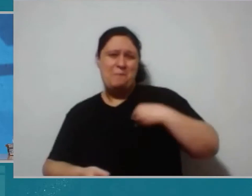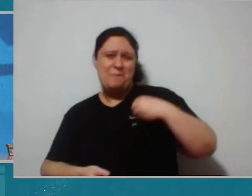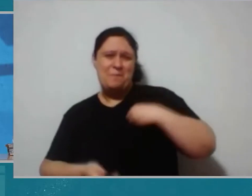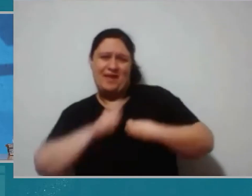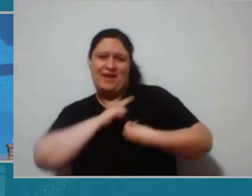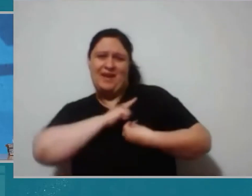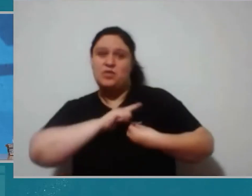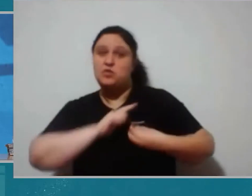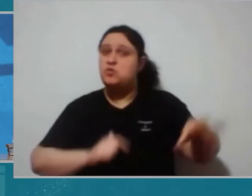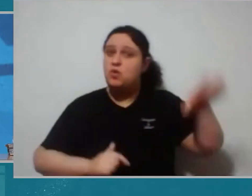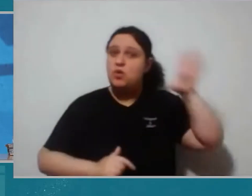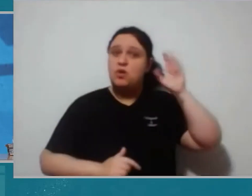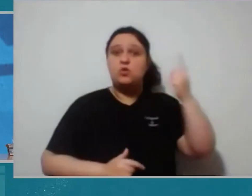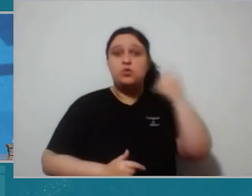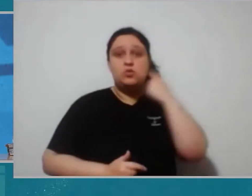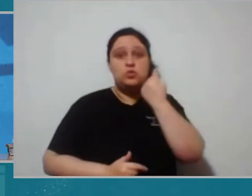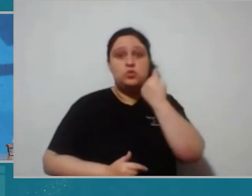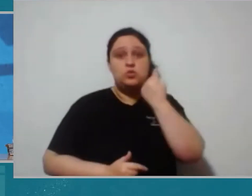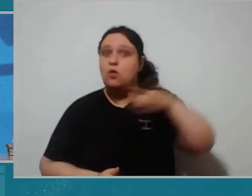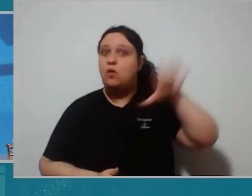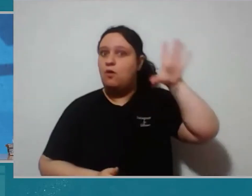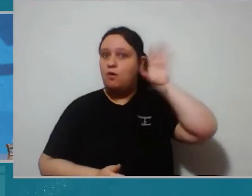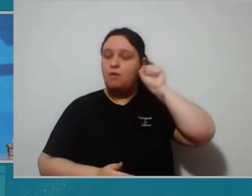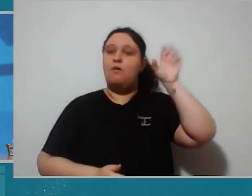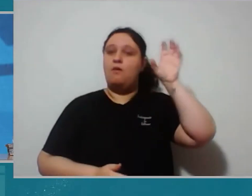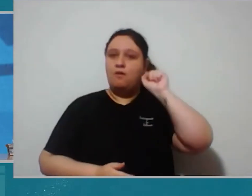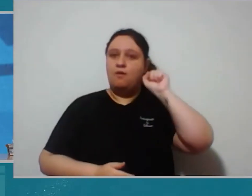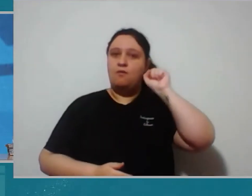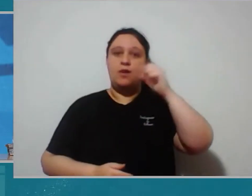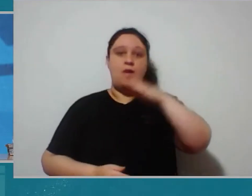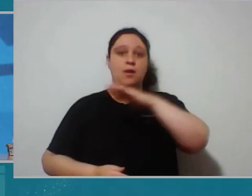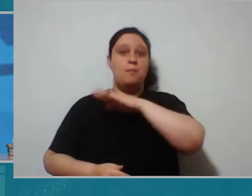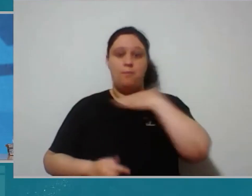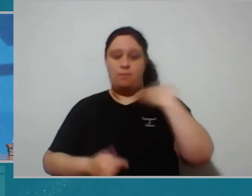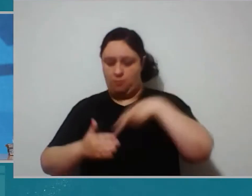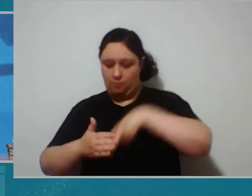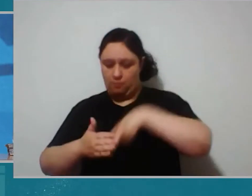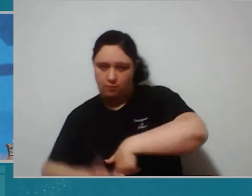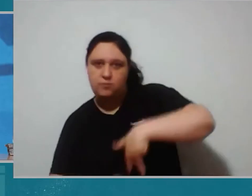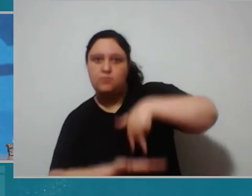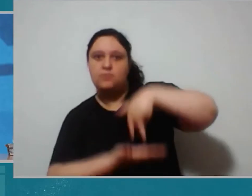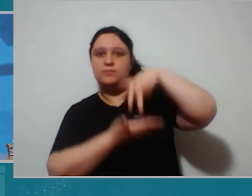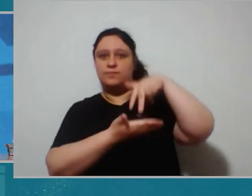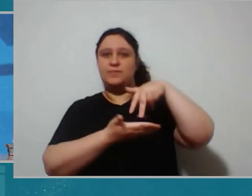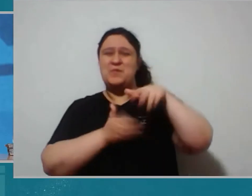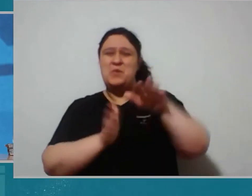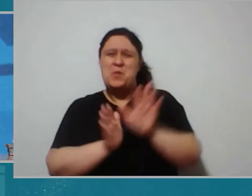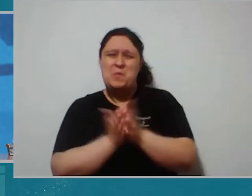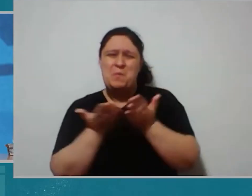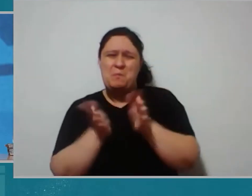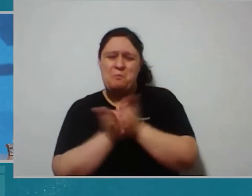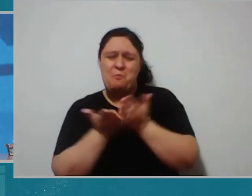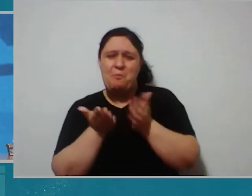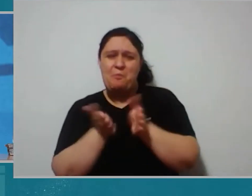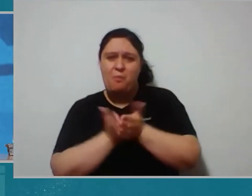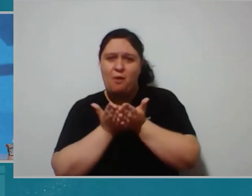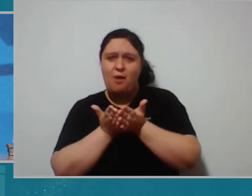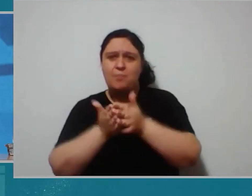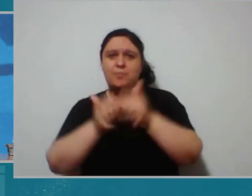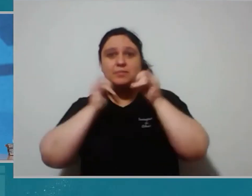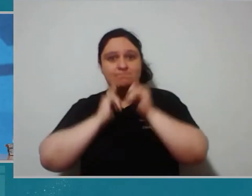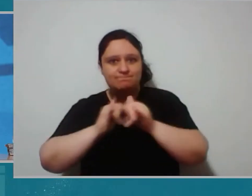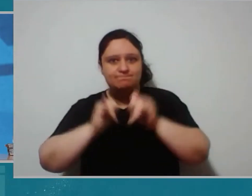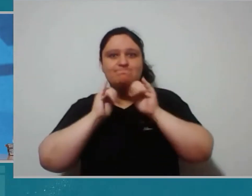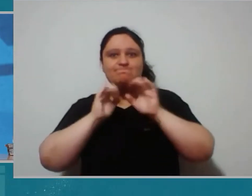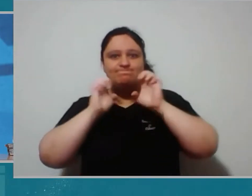ouvem. Os mortos são ressuscitados e aos pobres está sendo pregado